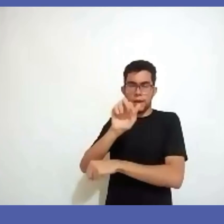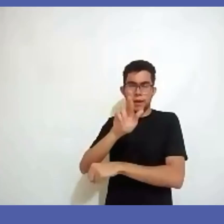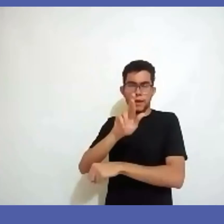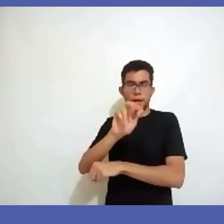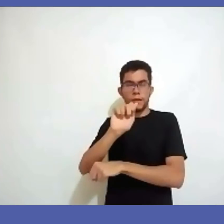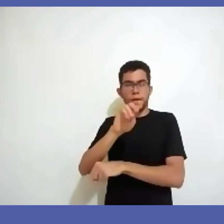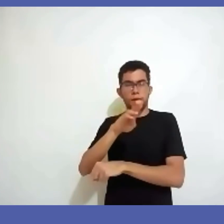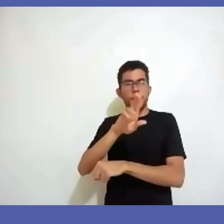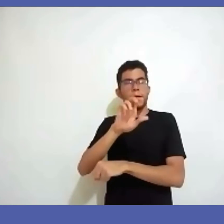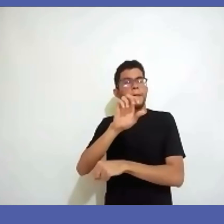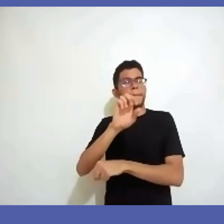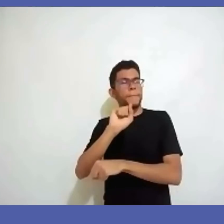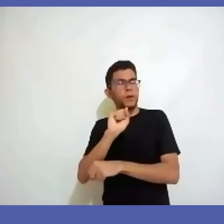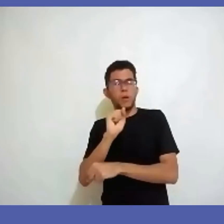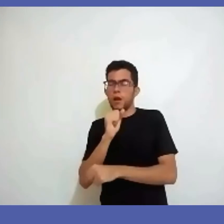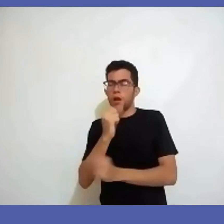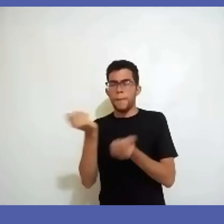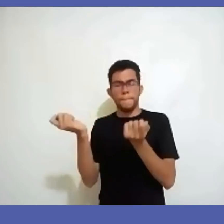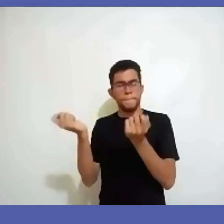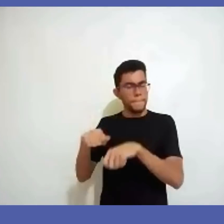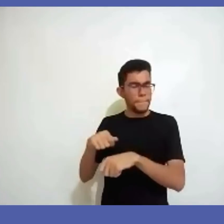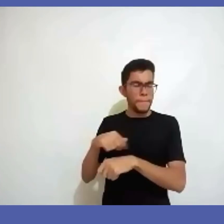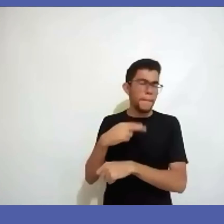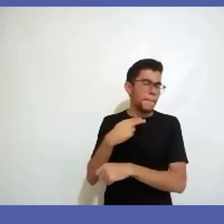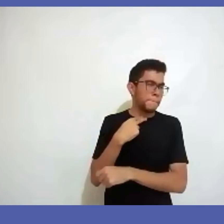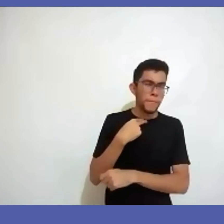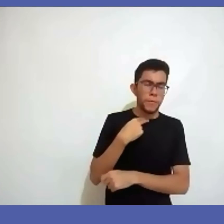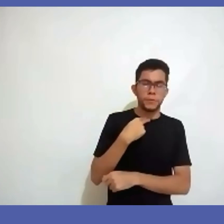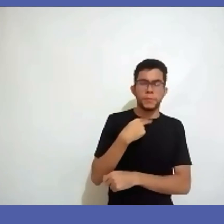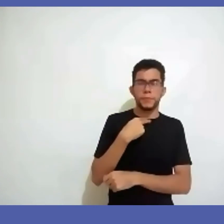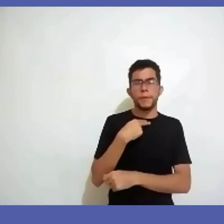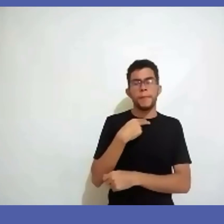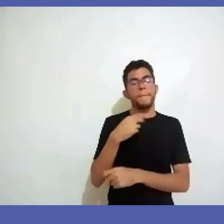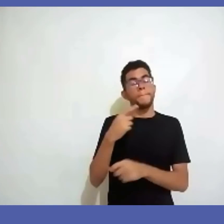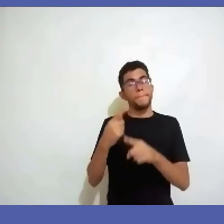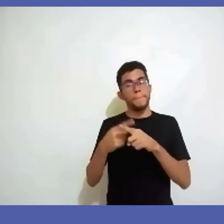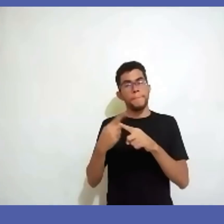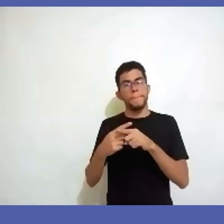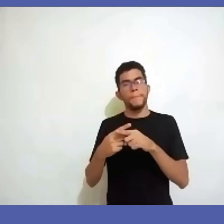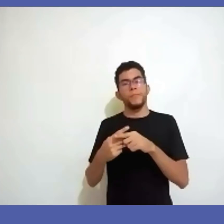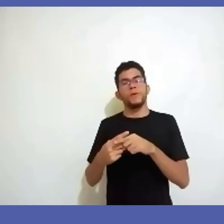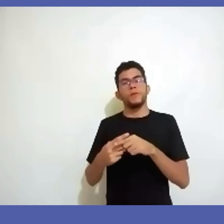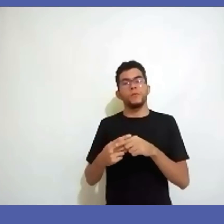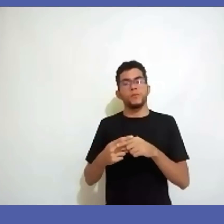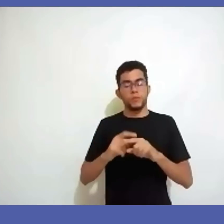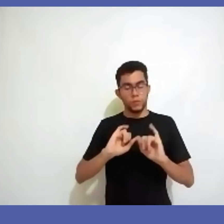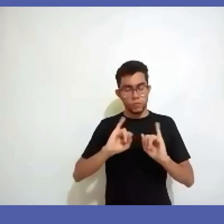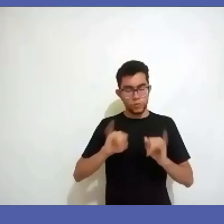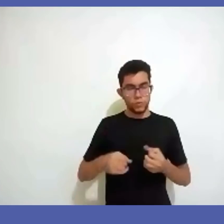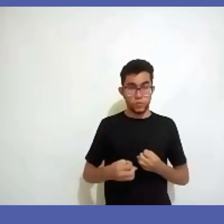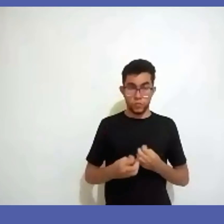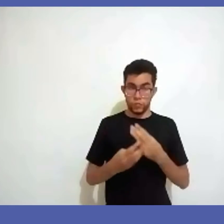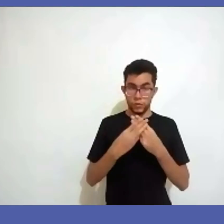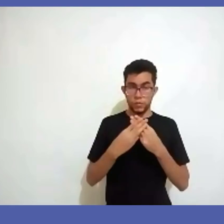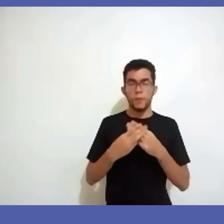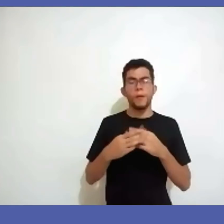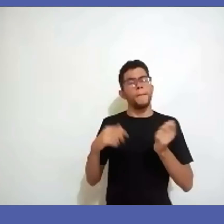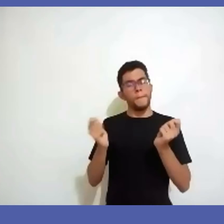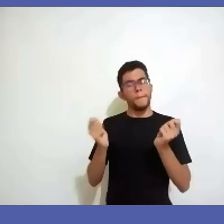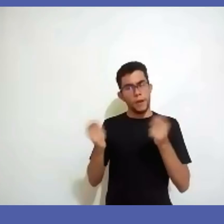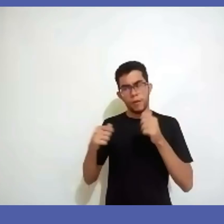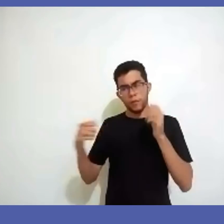Em meio à discussão, os líderes judeus foram rápidos. Eles já se aproveitaram